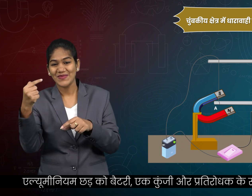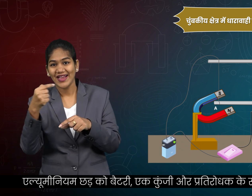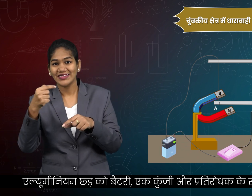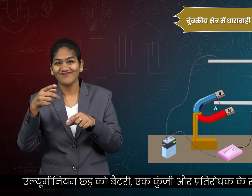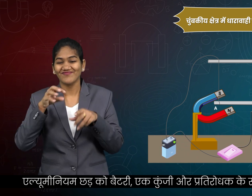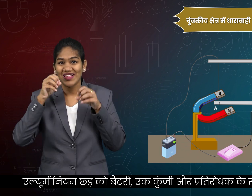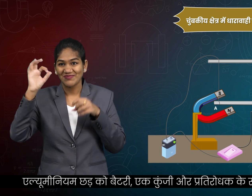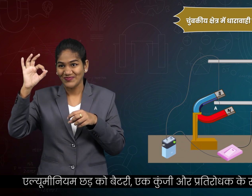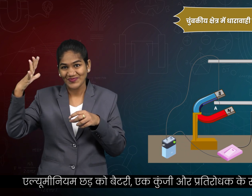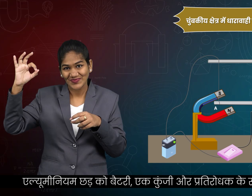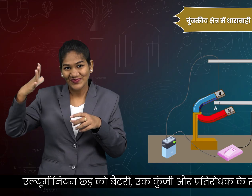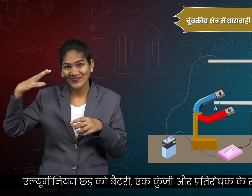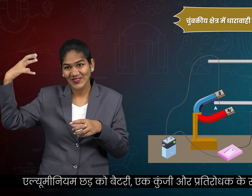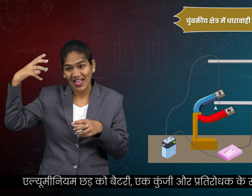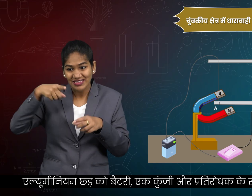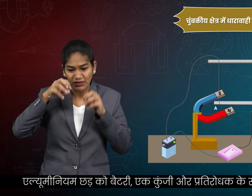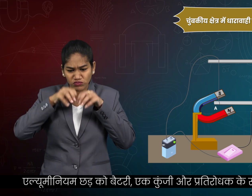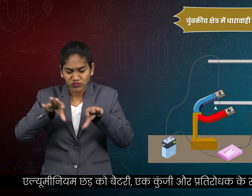में जोड़ो।